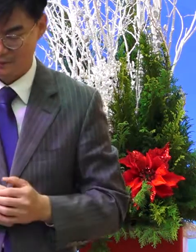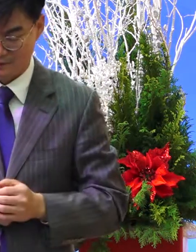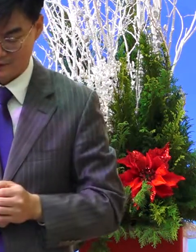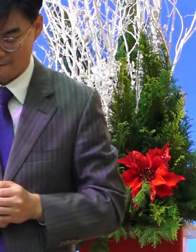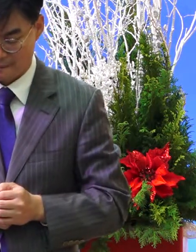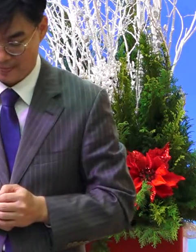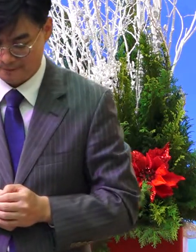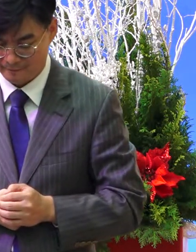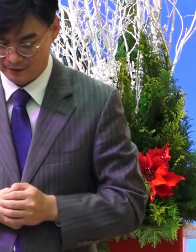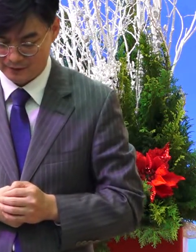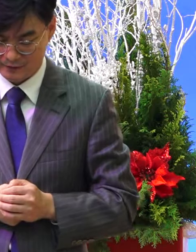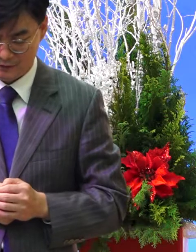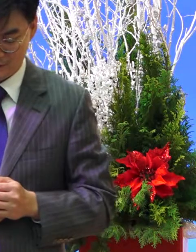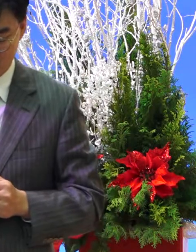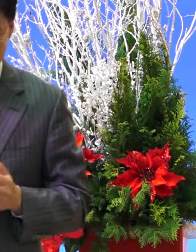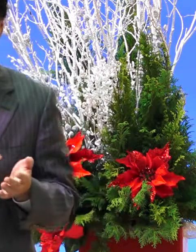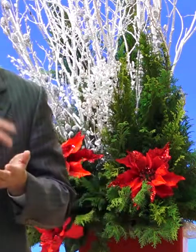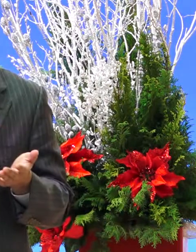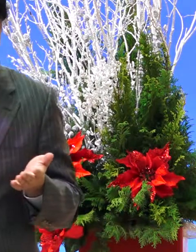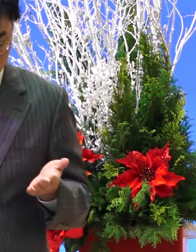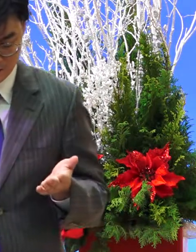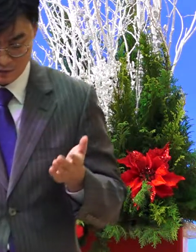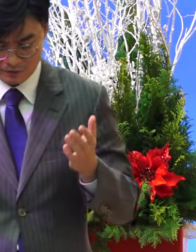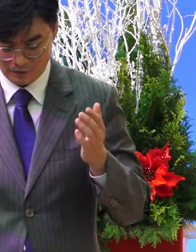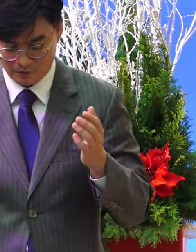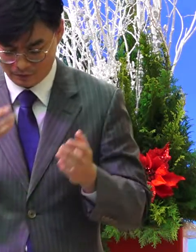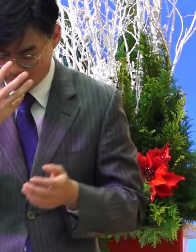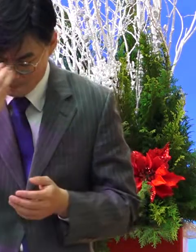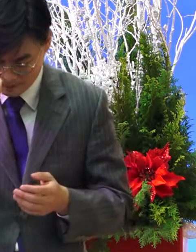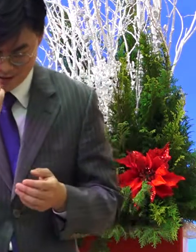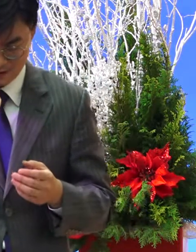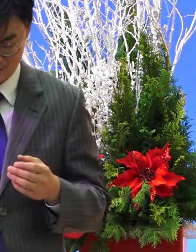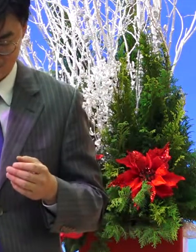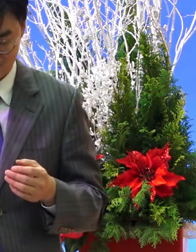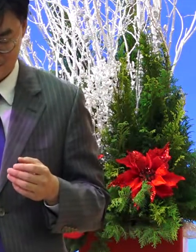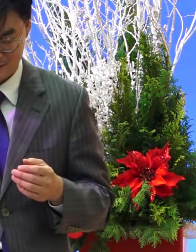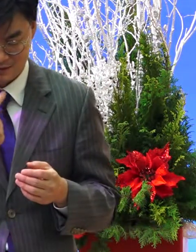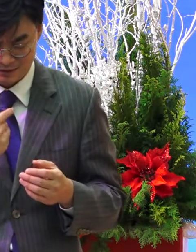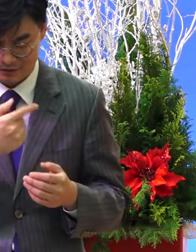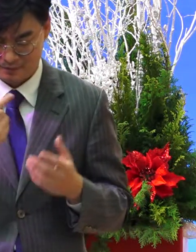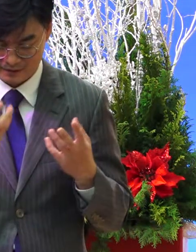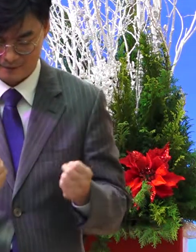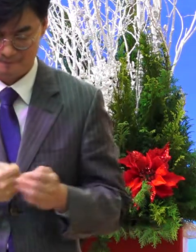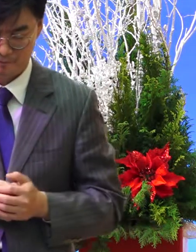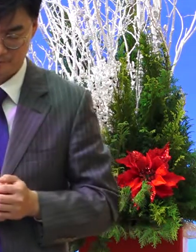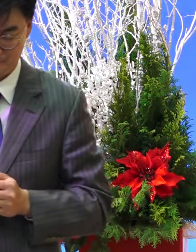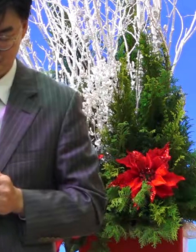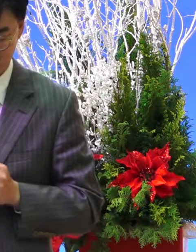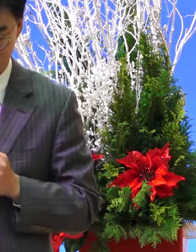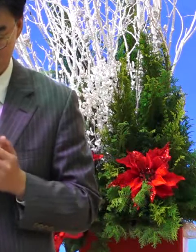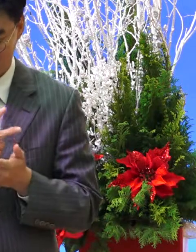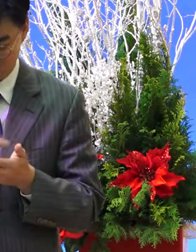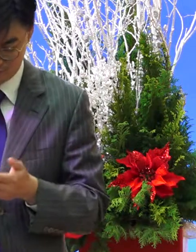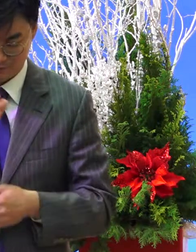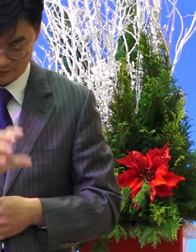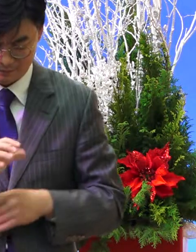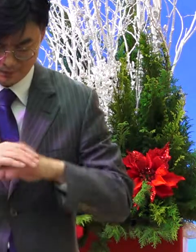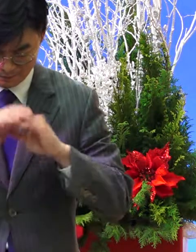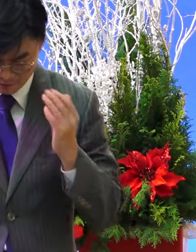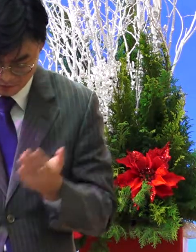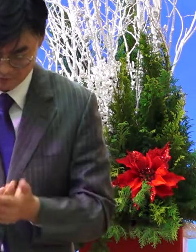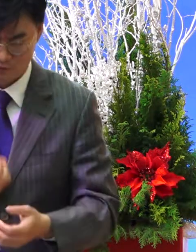우리도 추구하면서 그것을 통해서 우리가 울고 웃으며 살아왔을 때가 얼마나 많았는지 주님 앞에